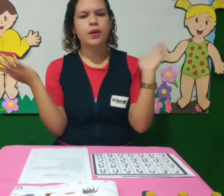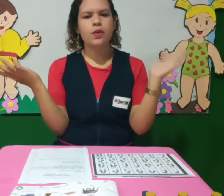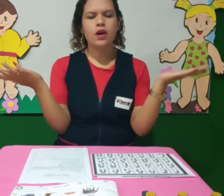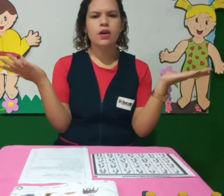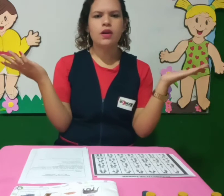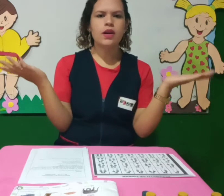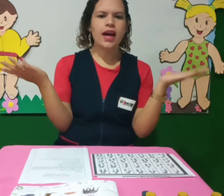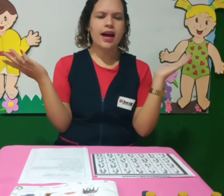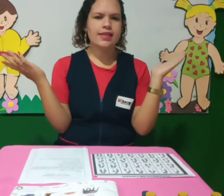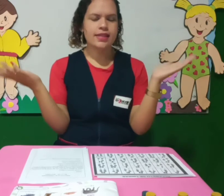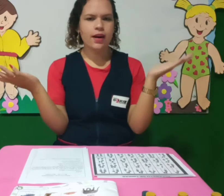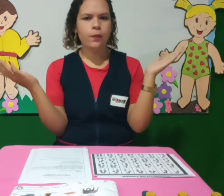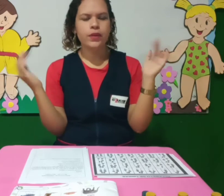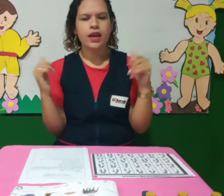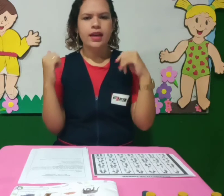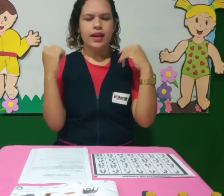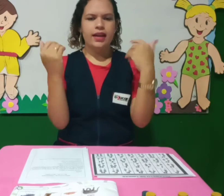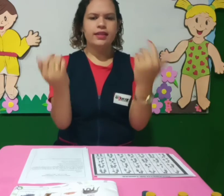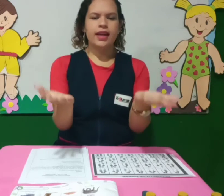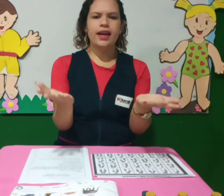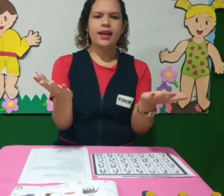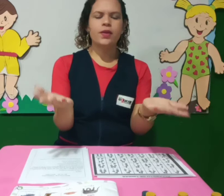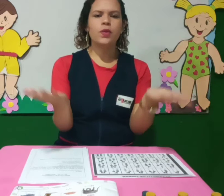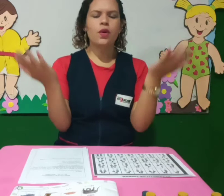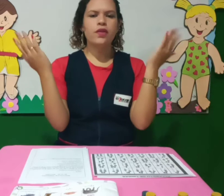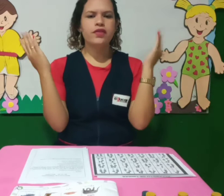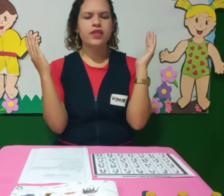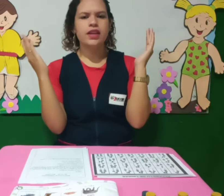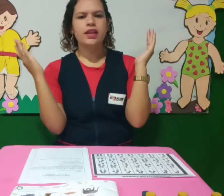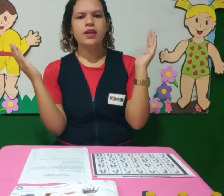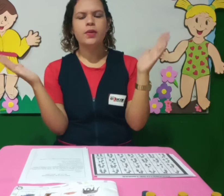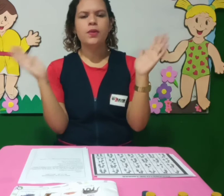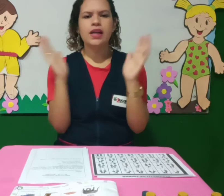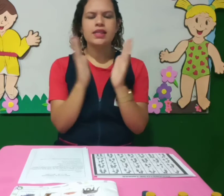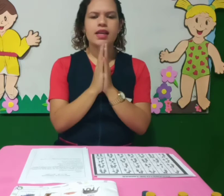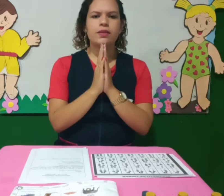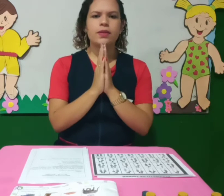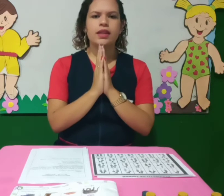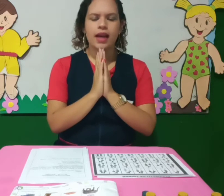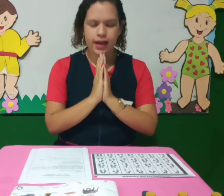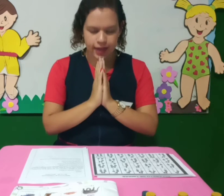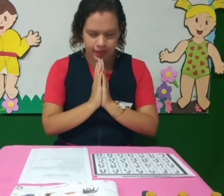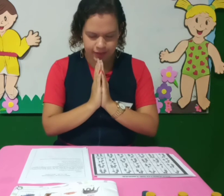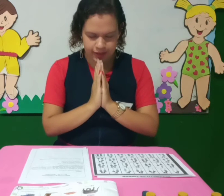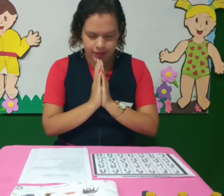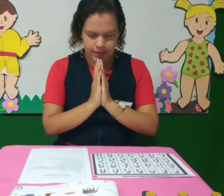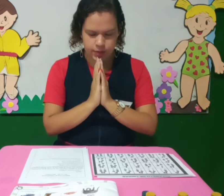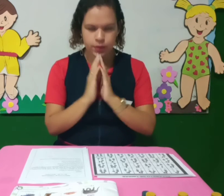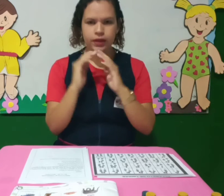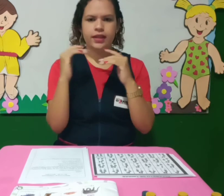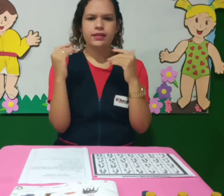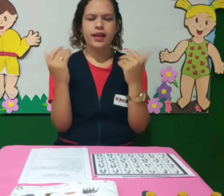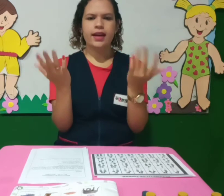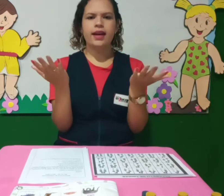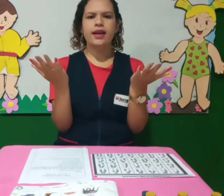meu coração. Entrego, confio, aceito e agradeço.